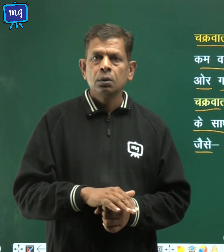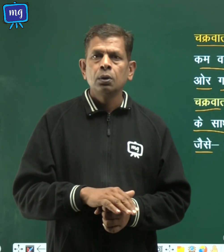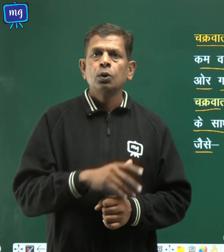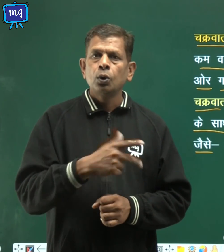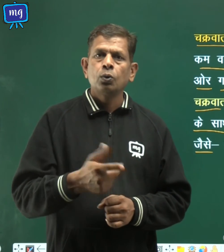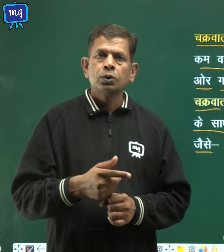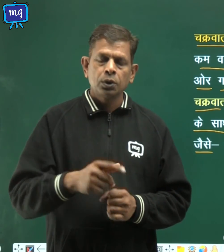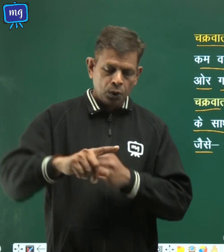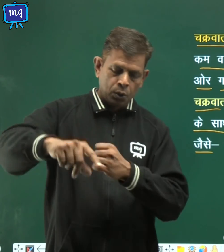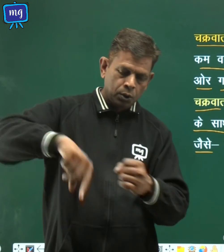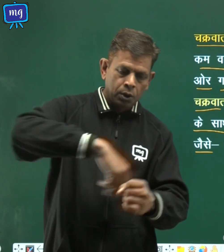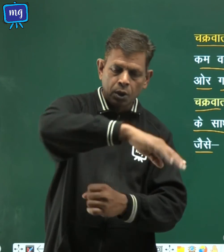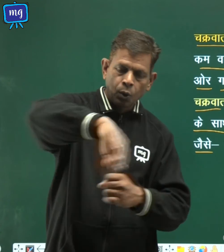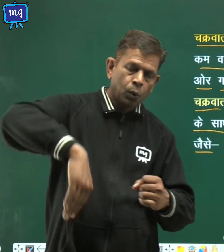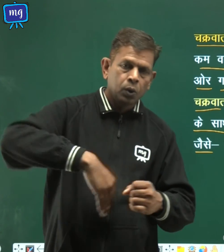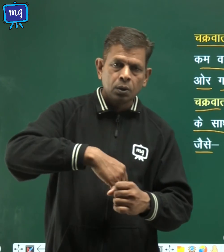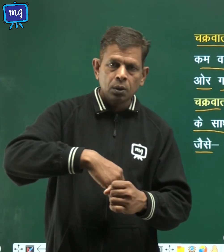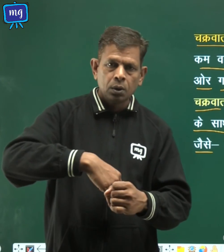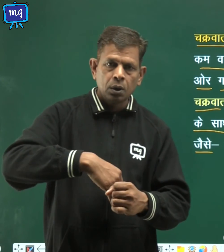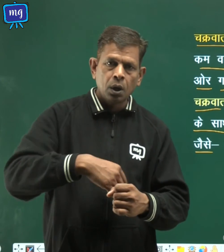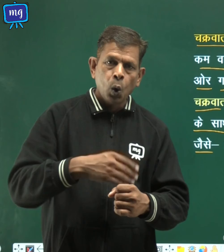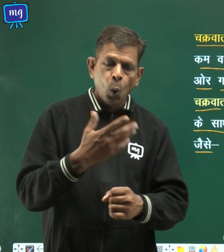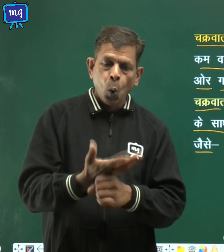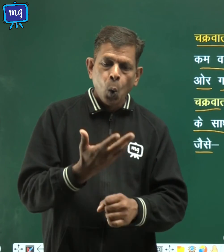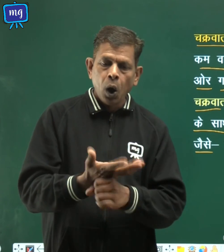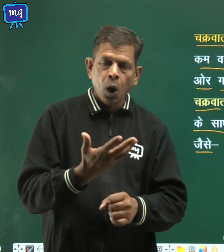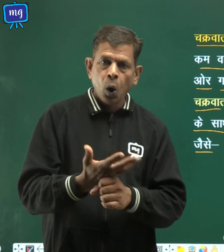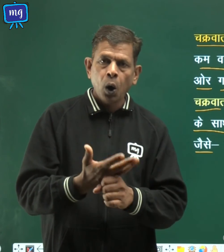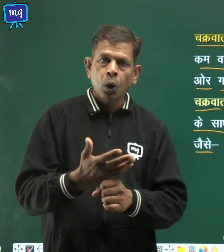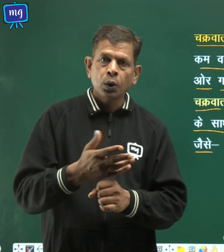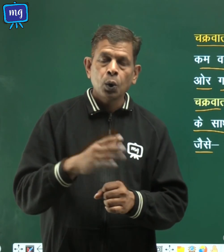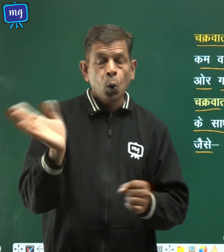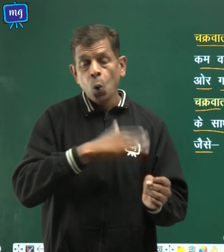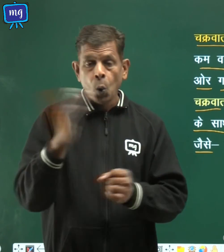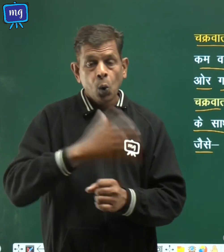तो उसके चारों ओर गर्म हवा की तेज आंधी